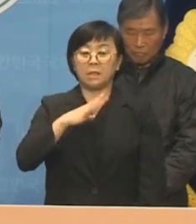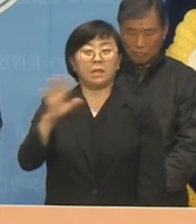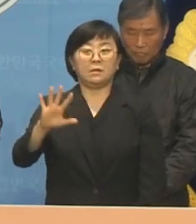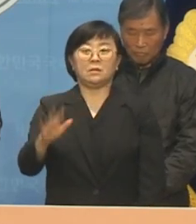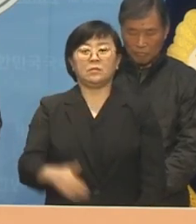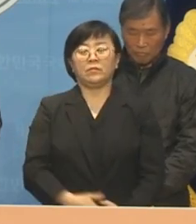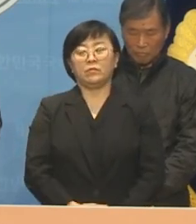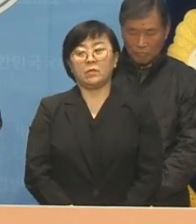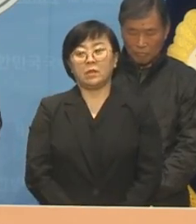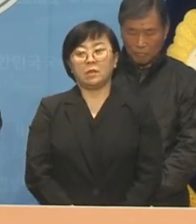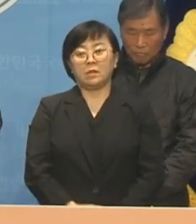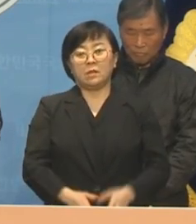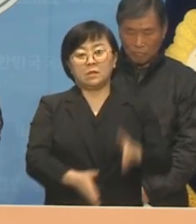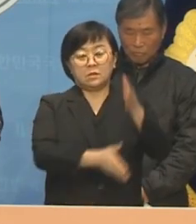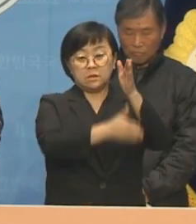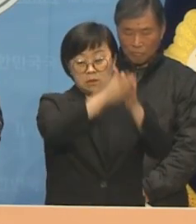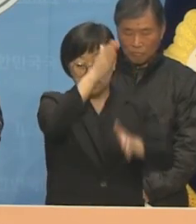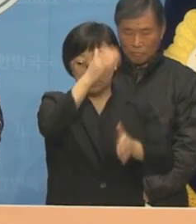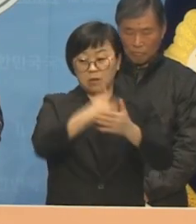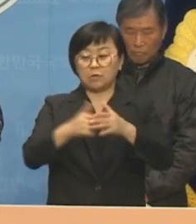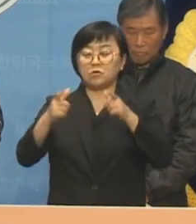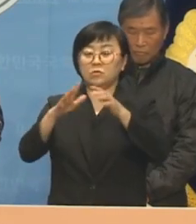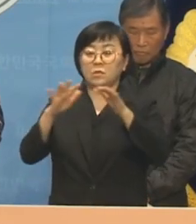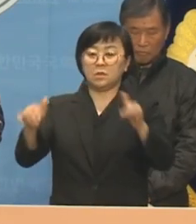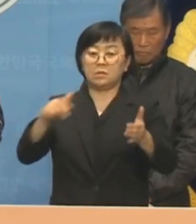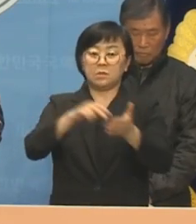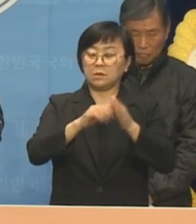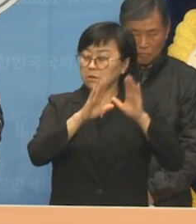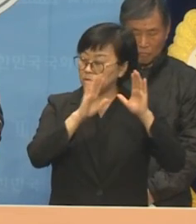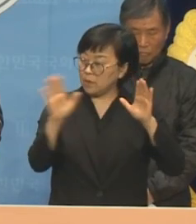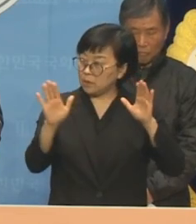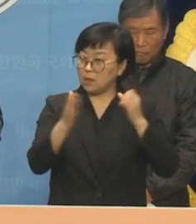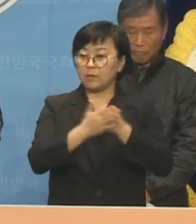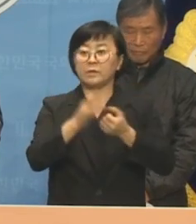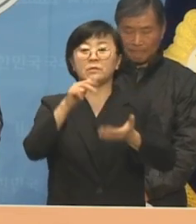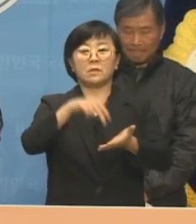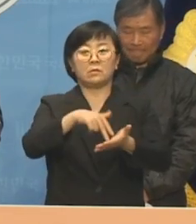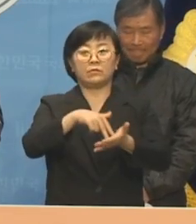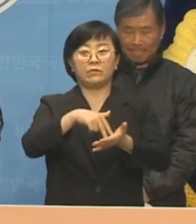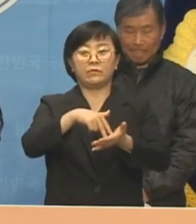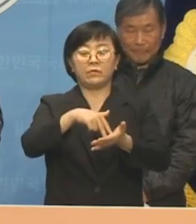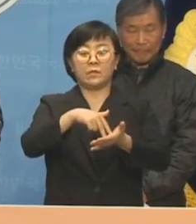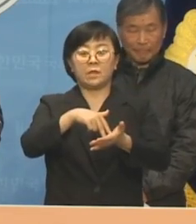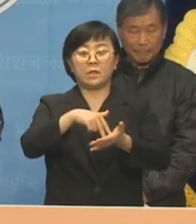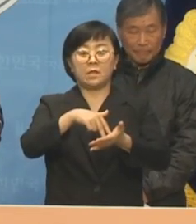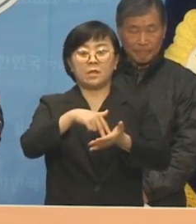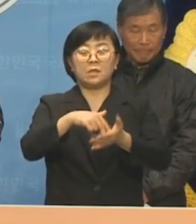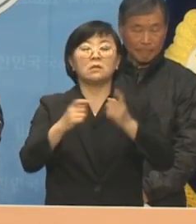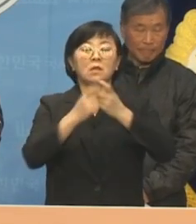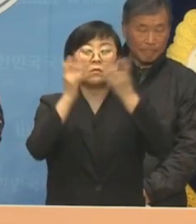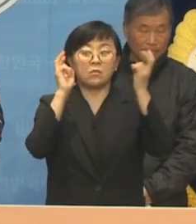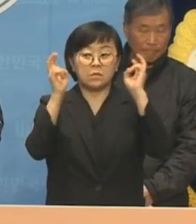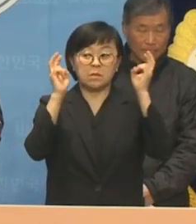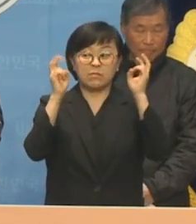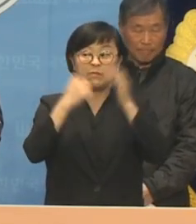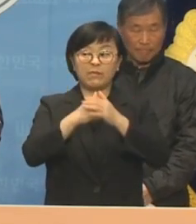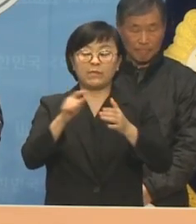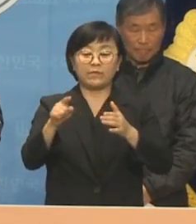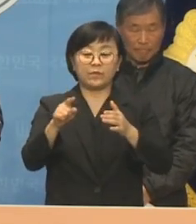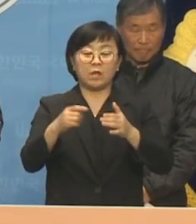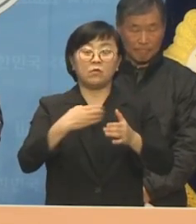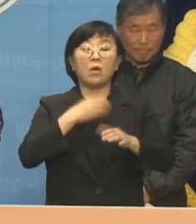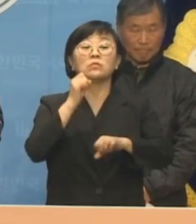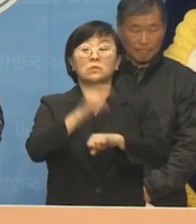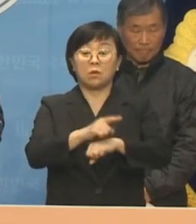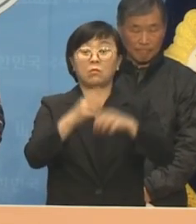합니다. 관이 주민들의 의견을 제대로 반영하지 않고 수렴하지 않은 상태에서 일개 개인 회사, 그것도